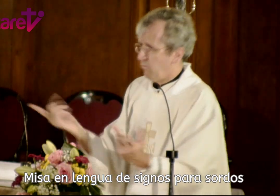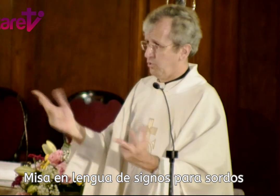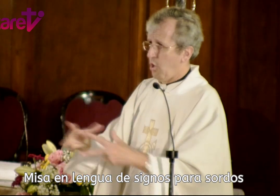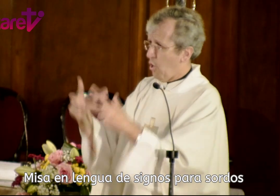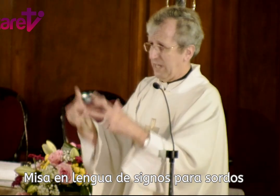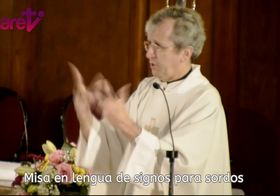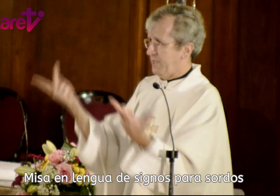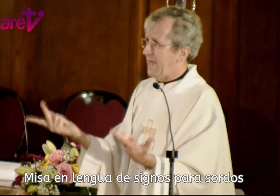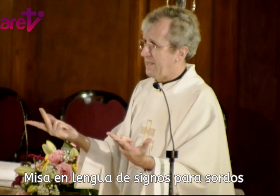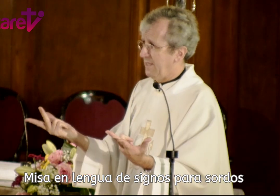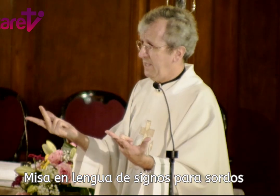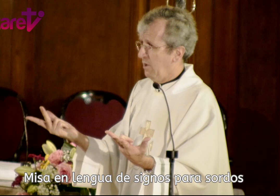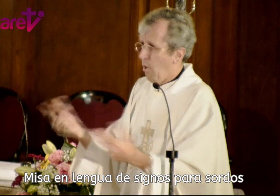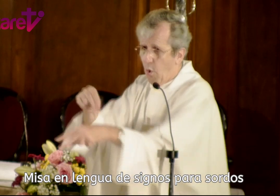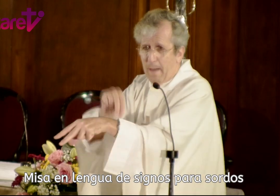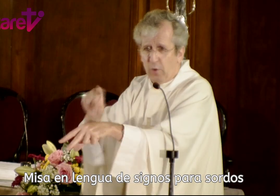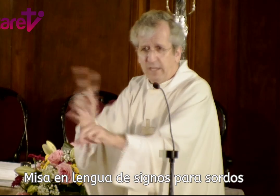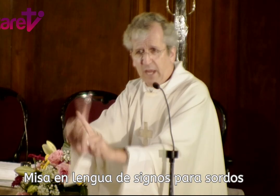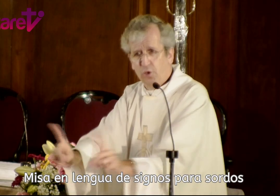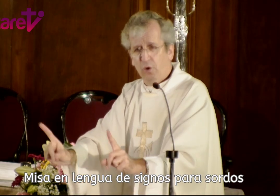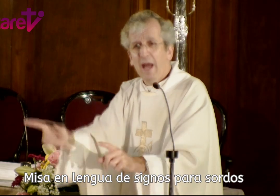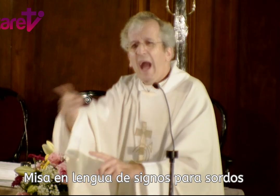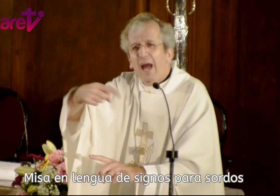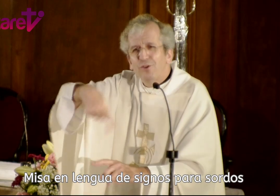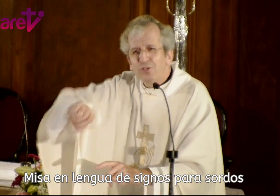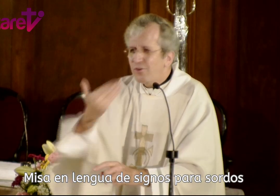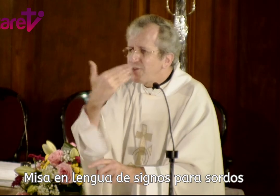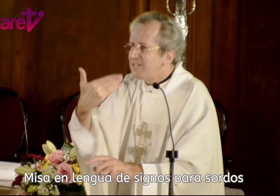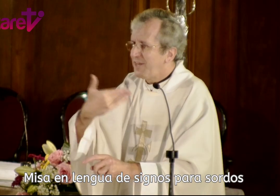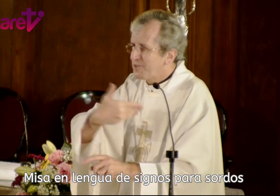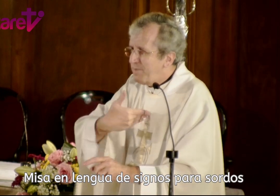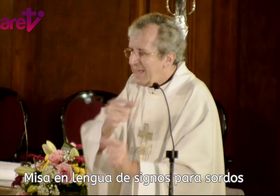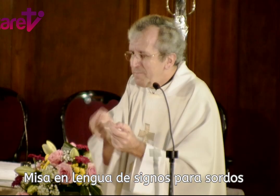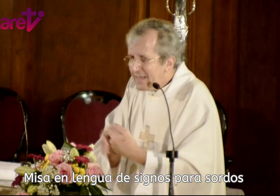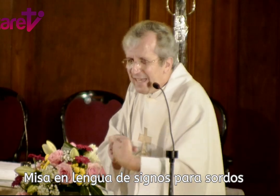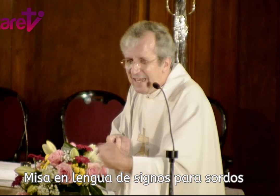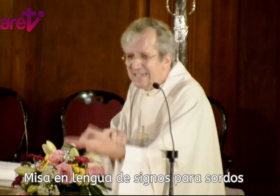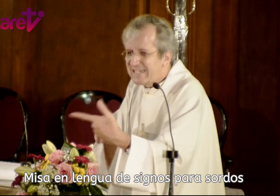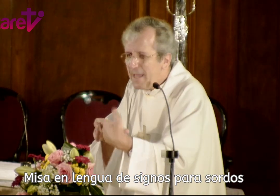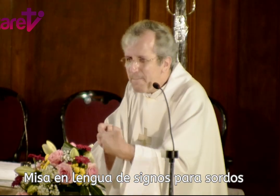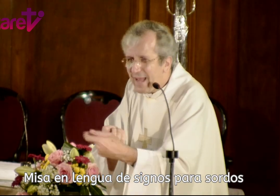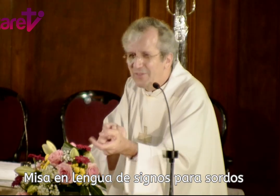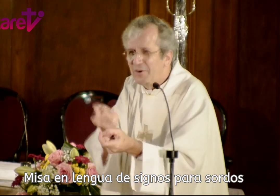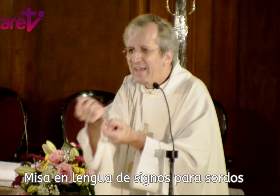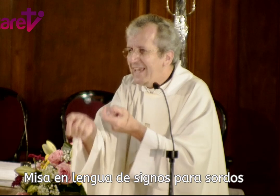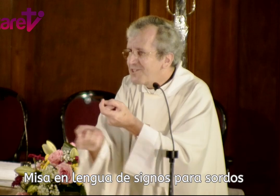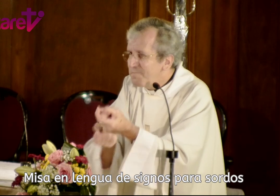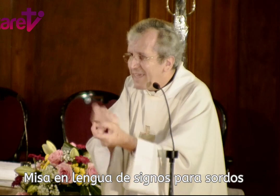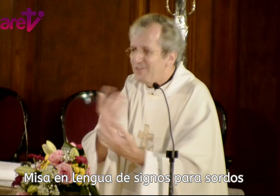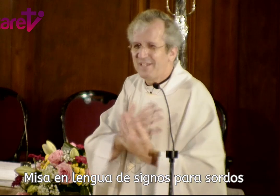mundo o la sociedad o la política, no. A nosotros se nos pide ir sembrando esos pequeños